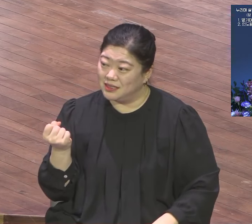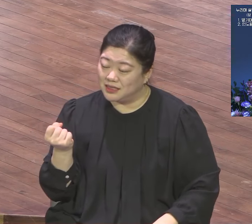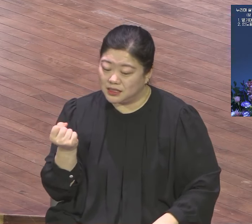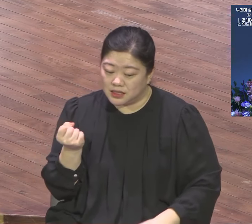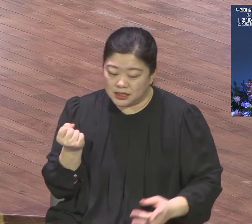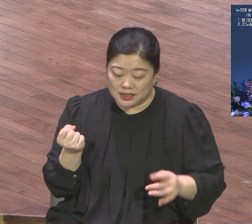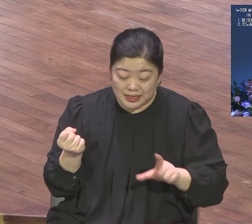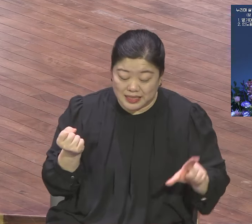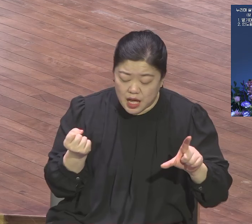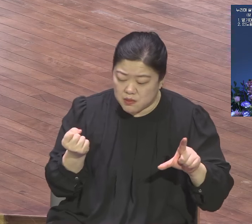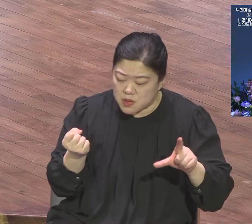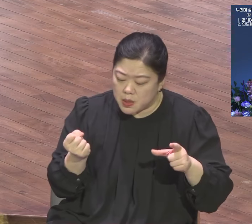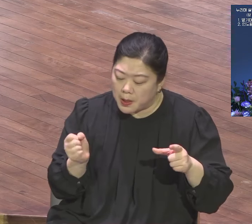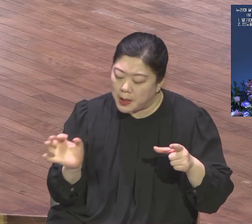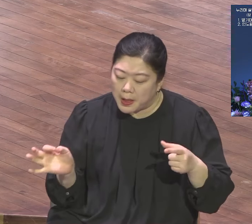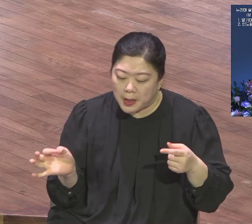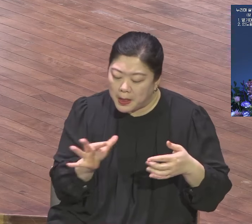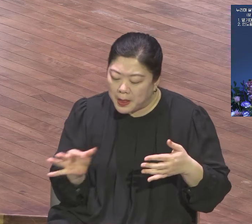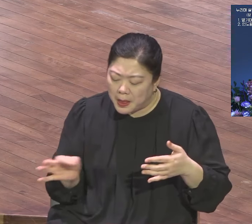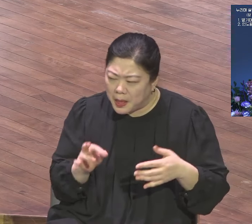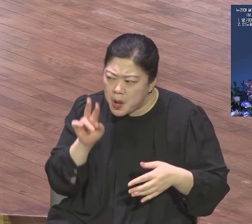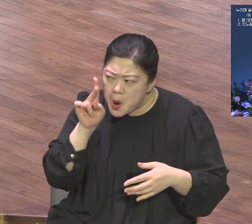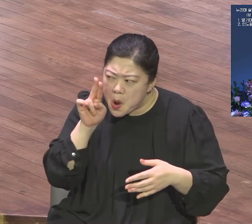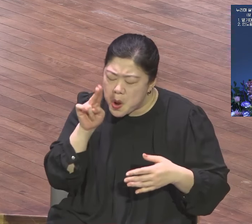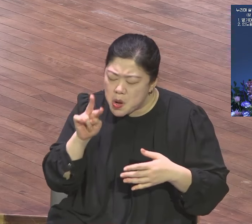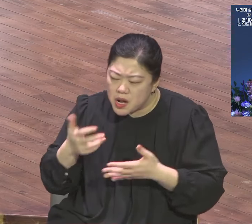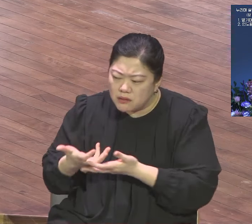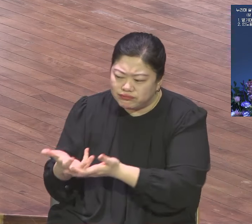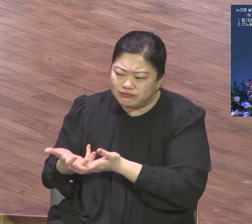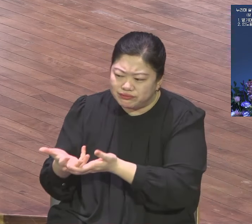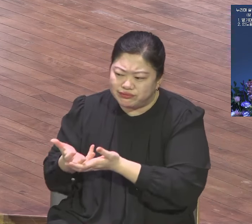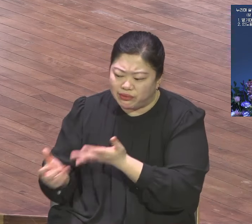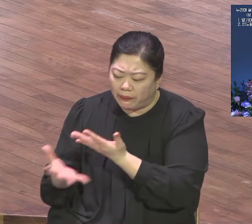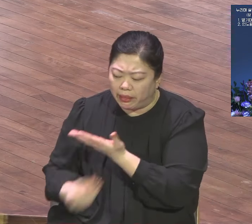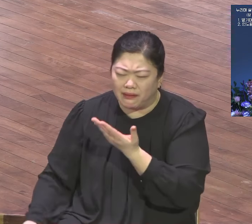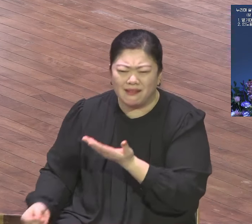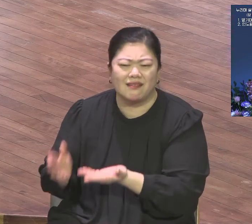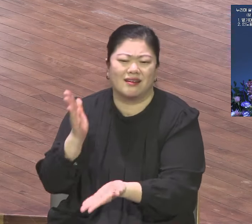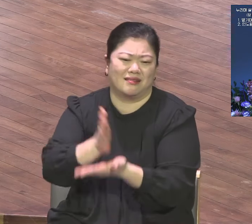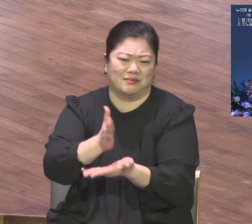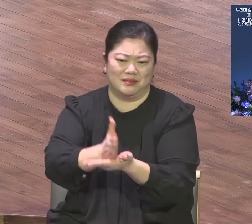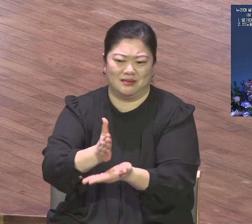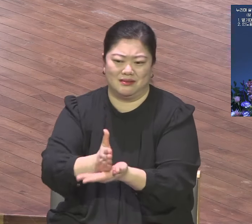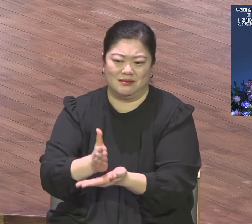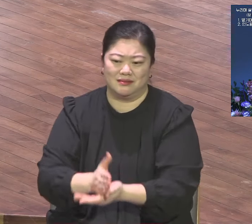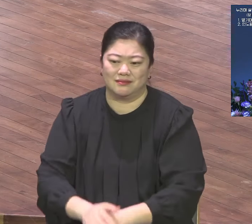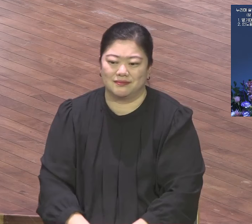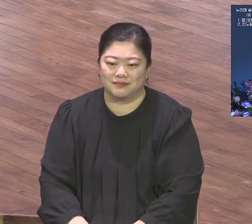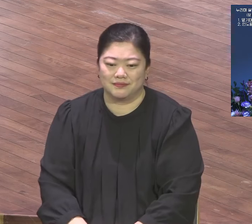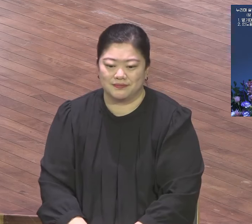거예요. 언약궤를 따라라. 말씀 따라가는 겁니다. 영계 모든 성도는 항상 이런